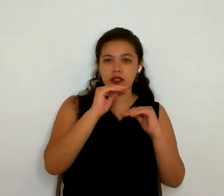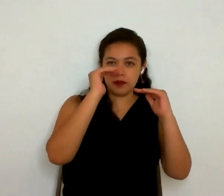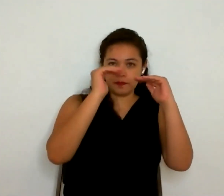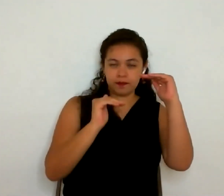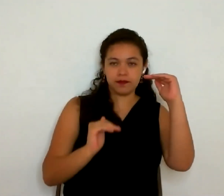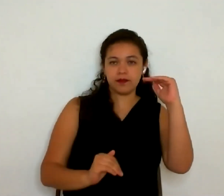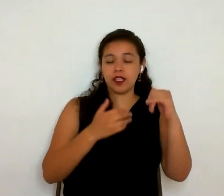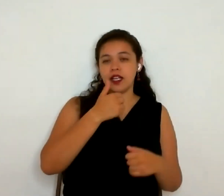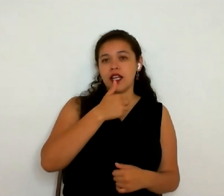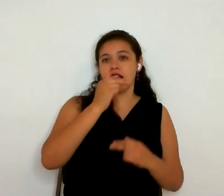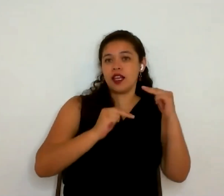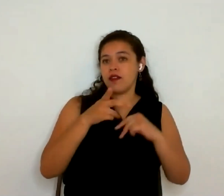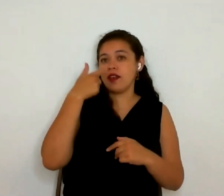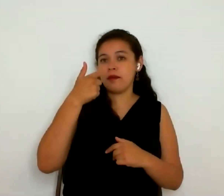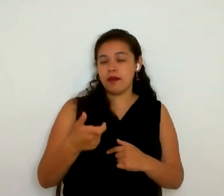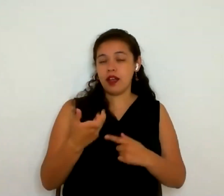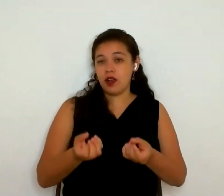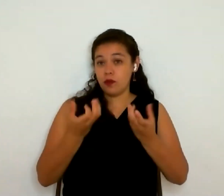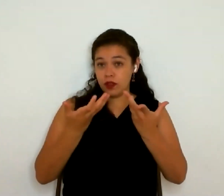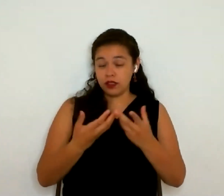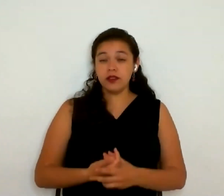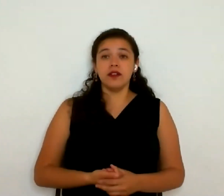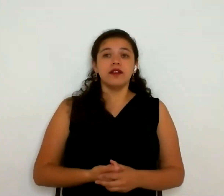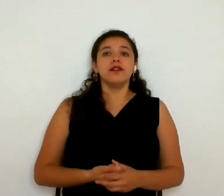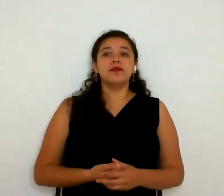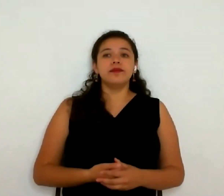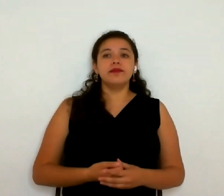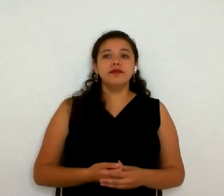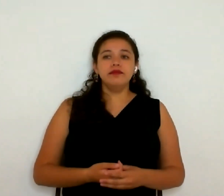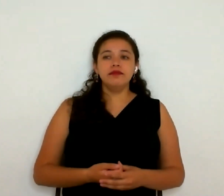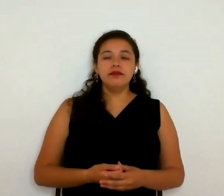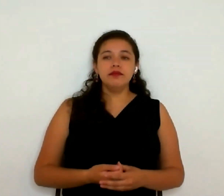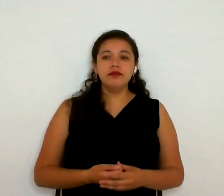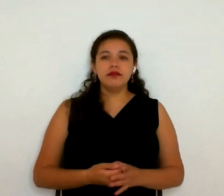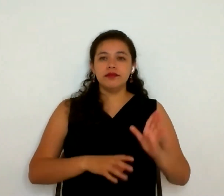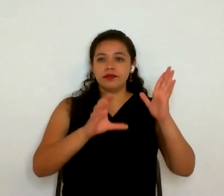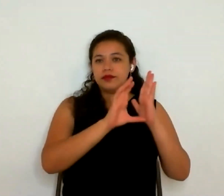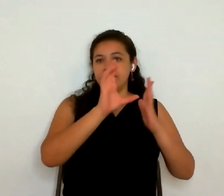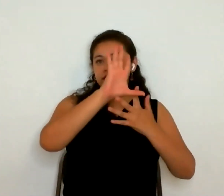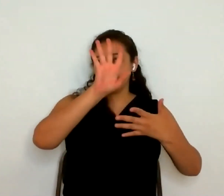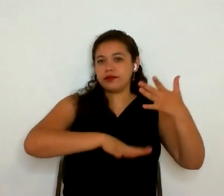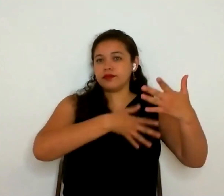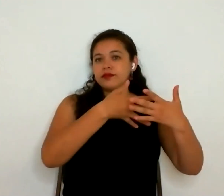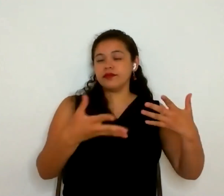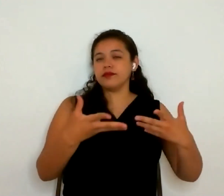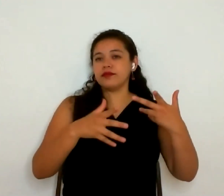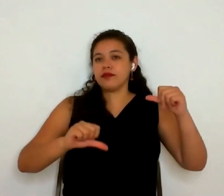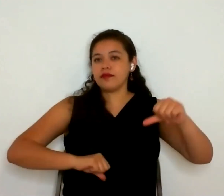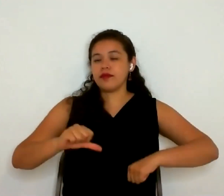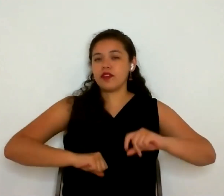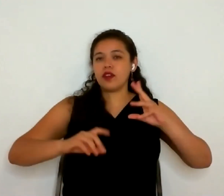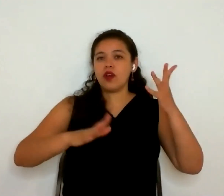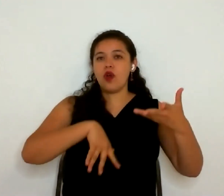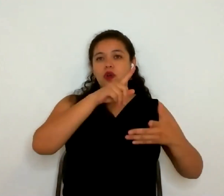y es y lo del cronograma de actividades geográficas de ghana cómo se